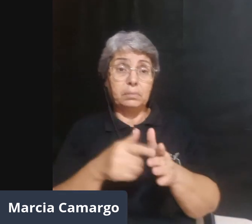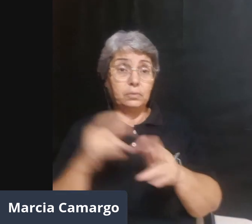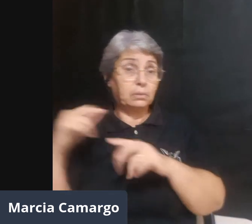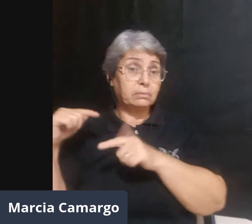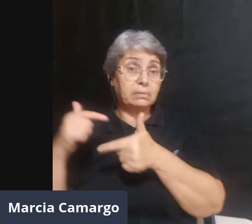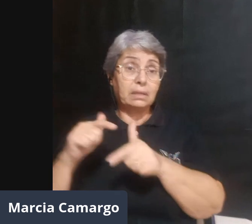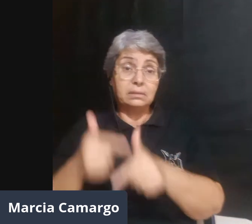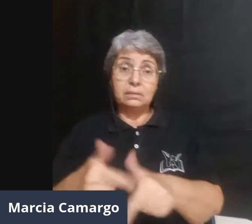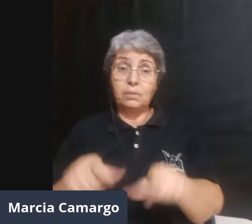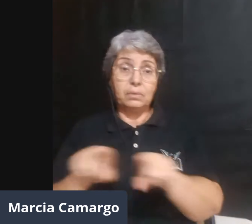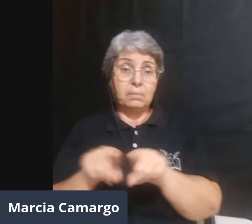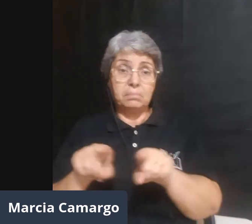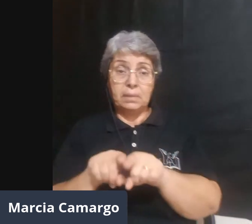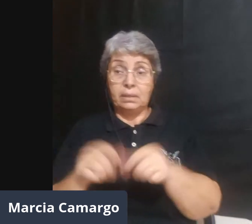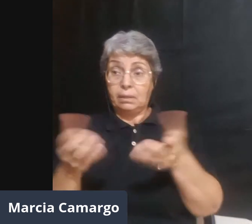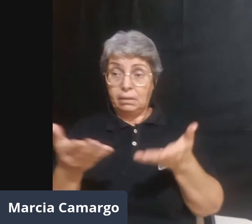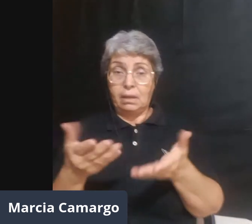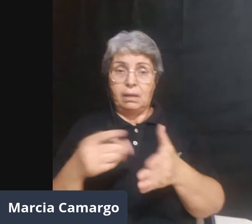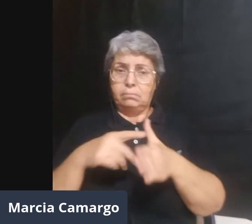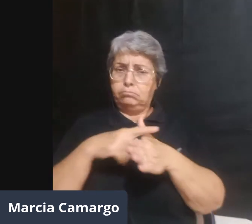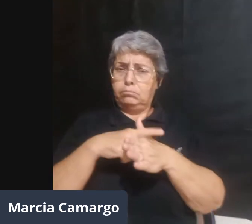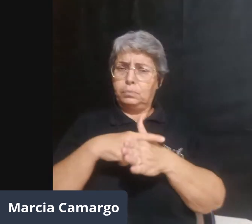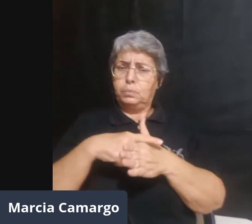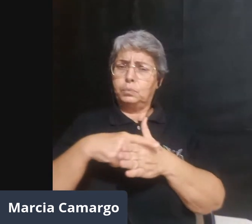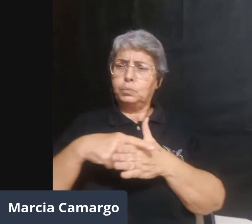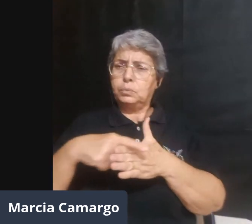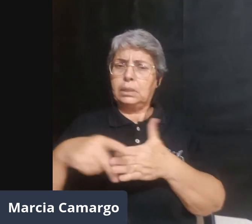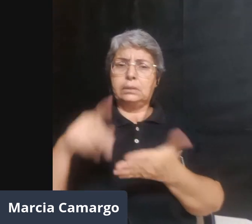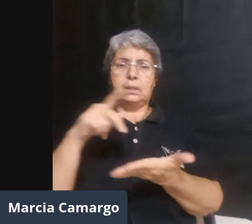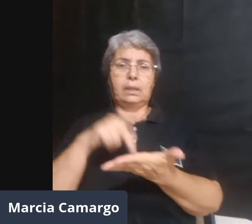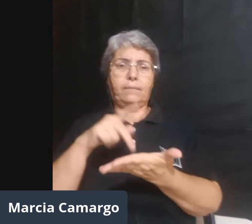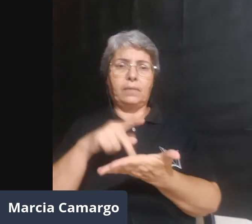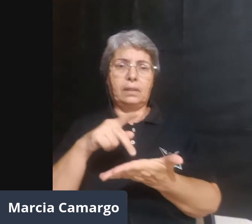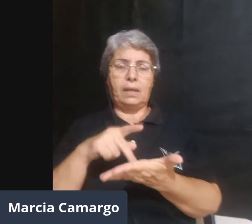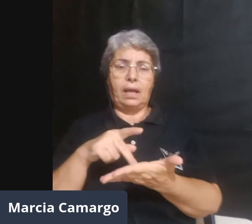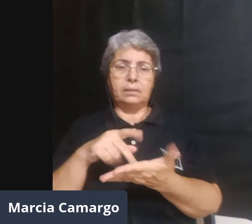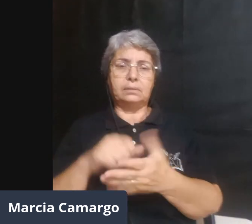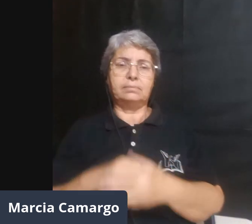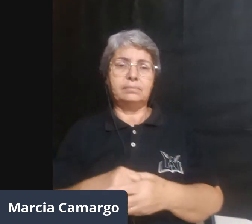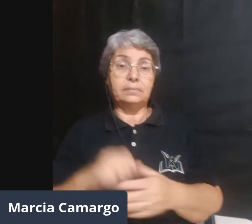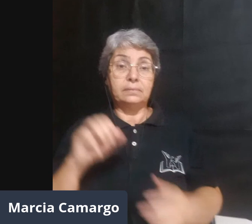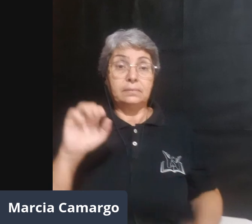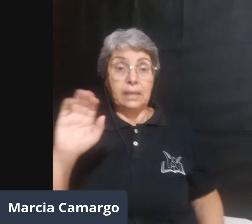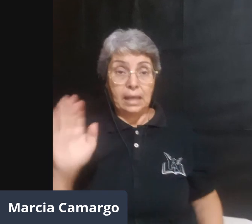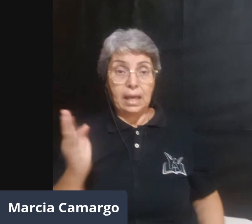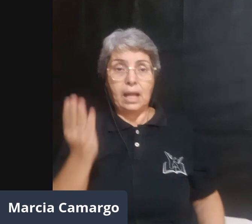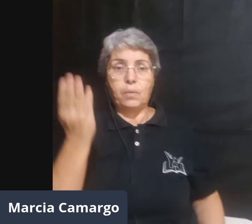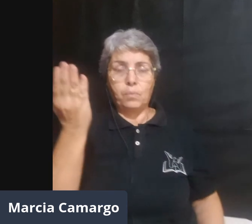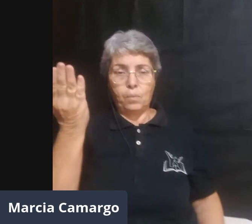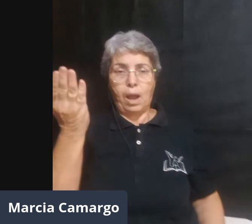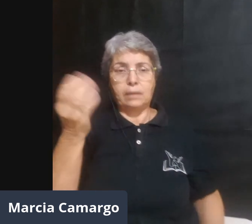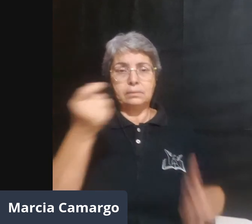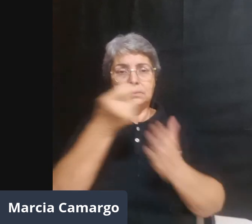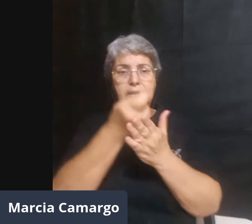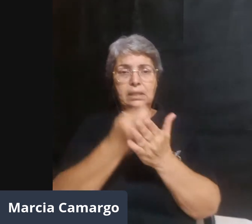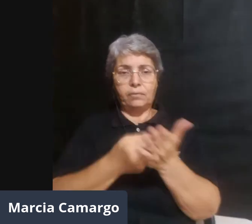doutrina pura da verdade. Vejam o que Ellen White escreveu numa carta